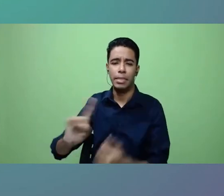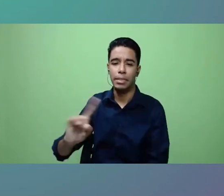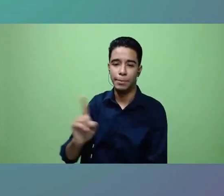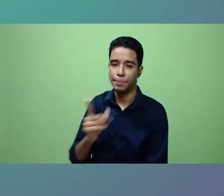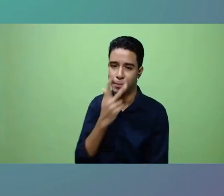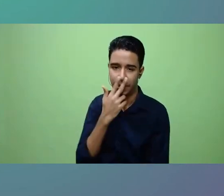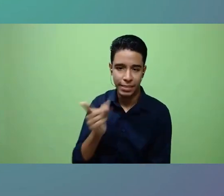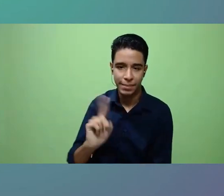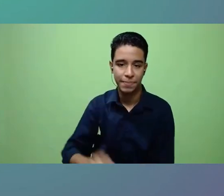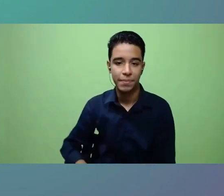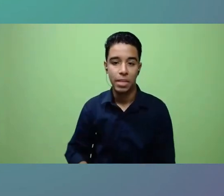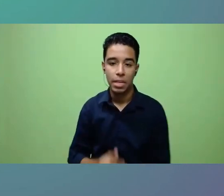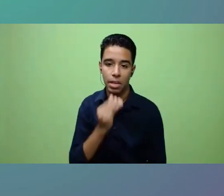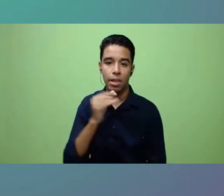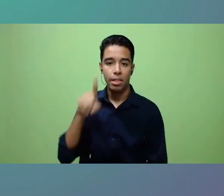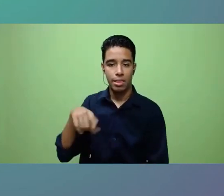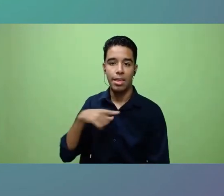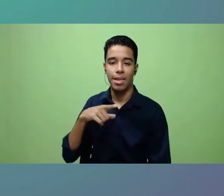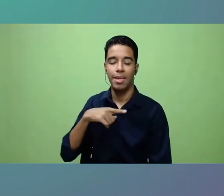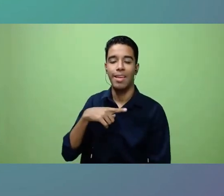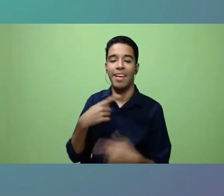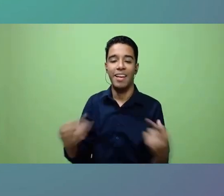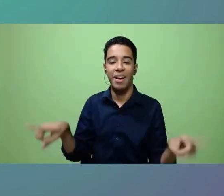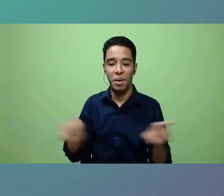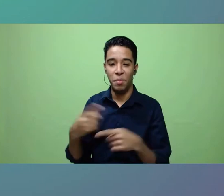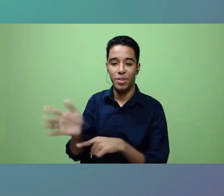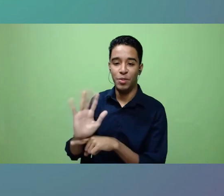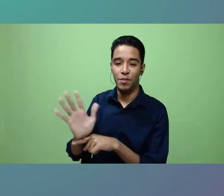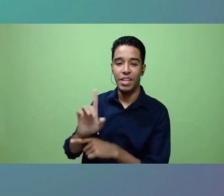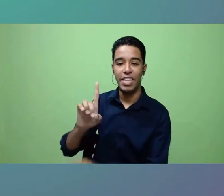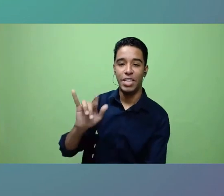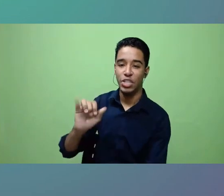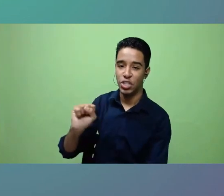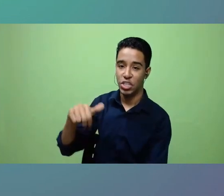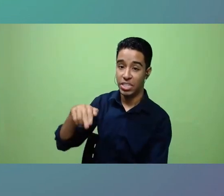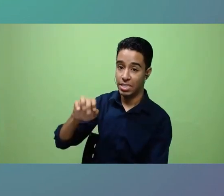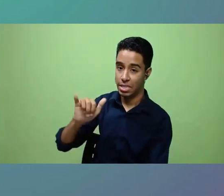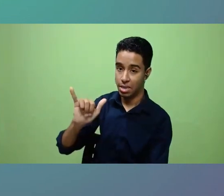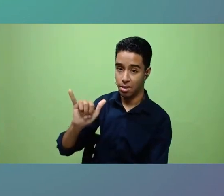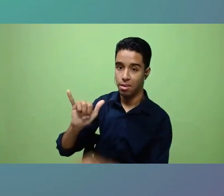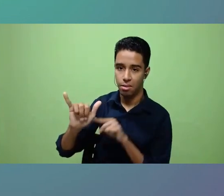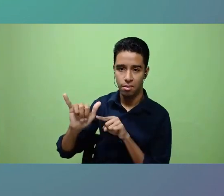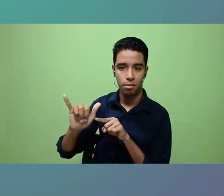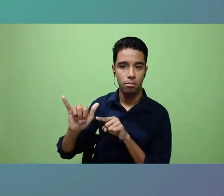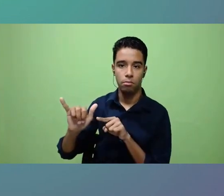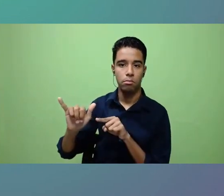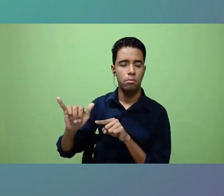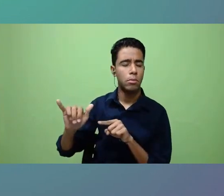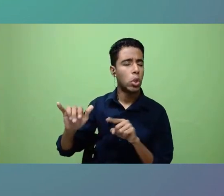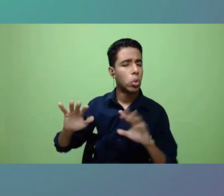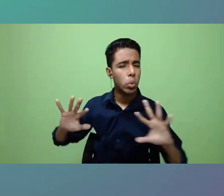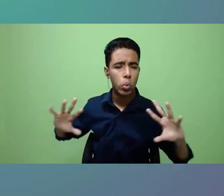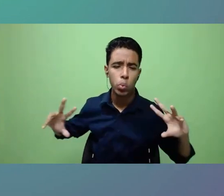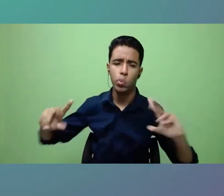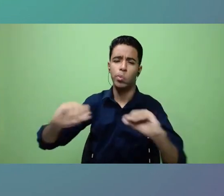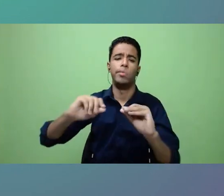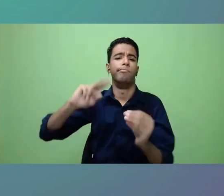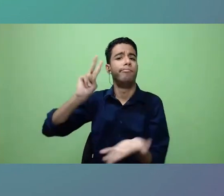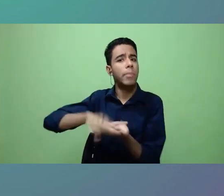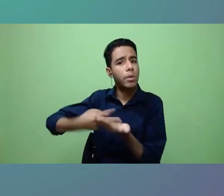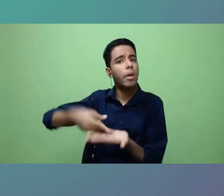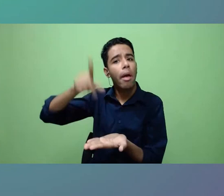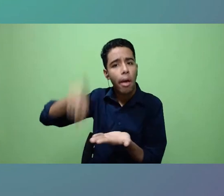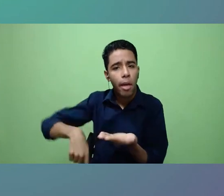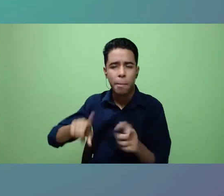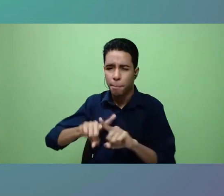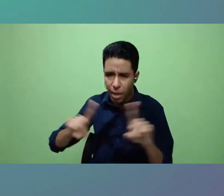Disney. Já viram as músicas dos filmes da Disney? Todas são traduzidas. A gente tem sensação que é traduzida? Não. Parece